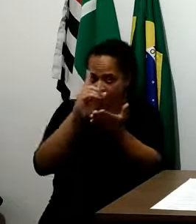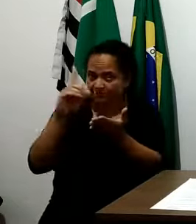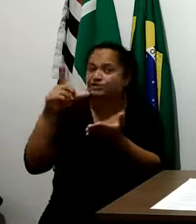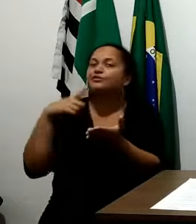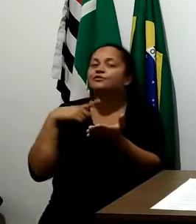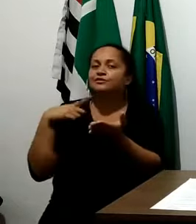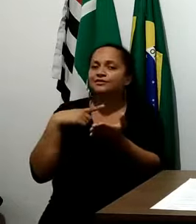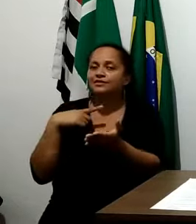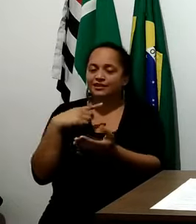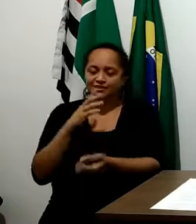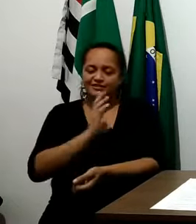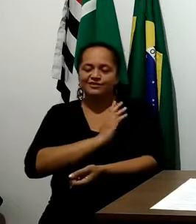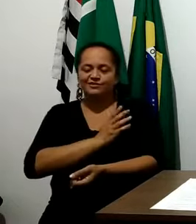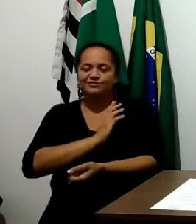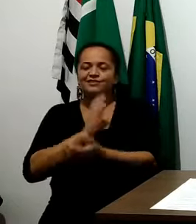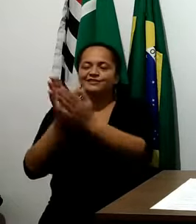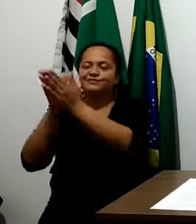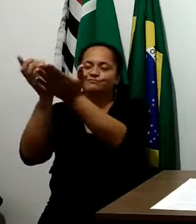nossos corações.